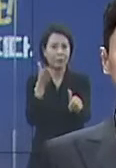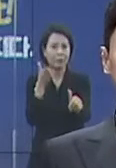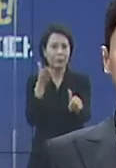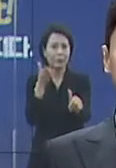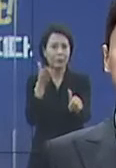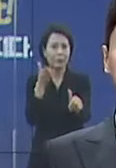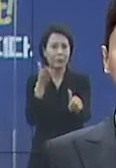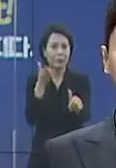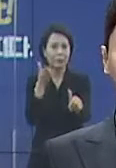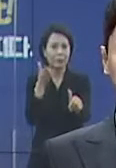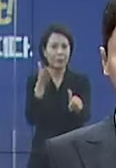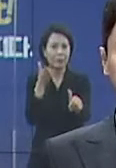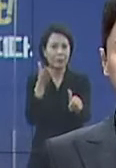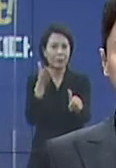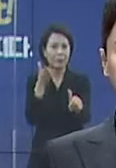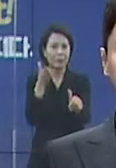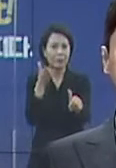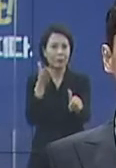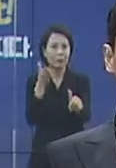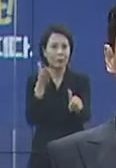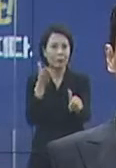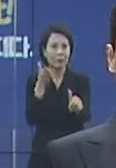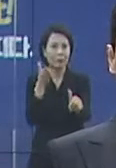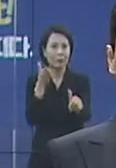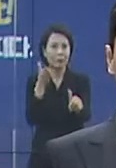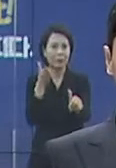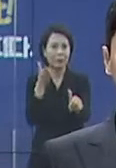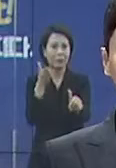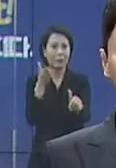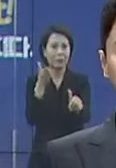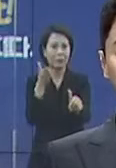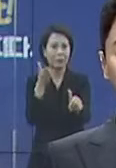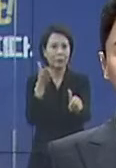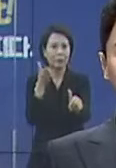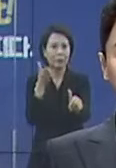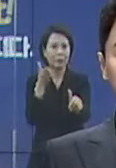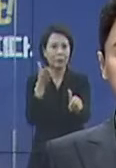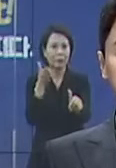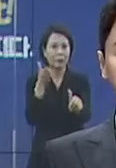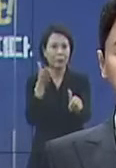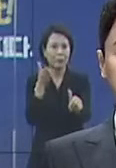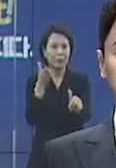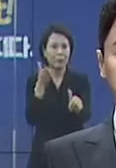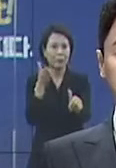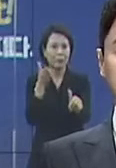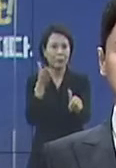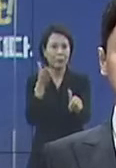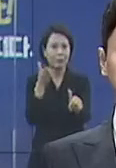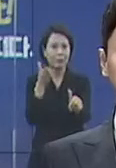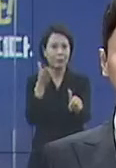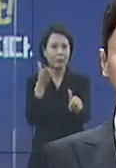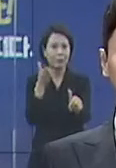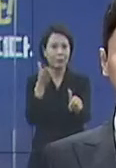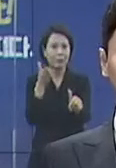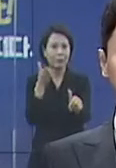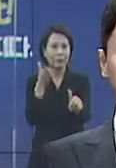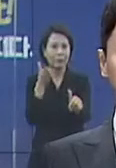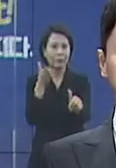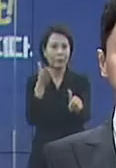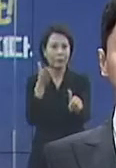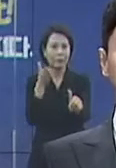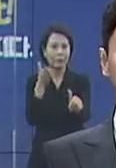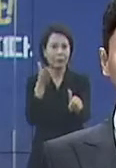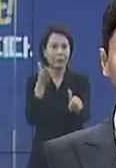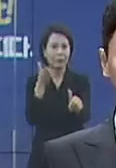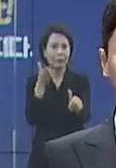이처럼 확진자는 한 자릿수로 떨어졌습니다. 하지만 안심할 수 없는 상황이죠. 백신 접종자에 대한 혜택이 늘며 여름